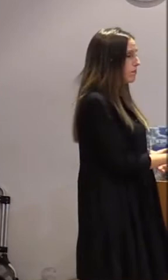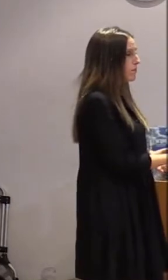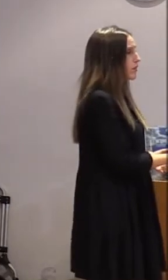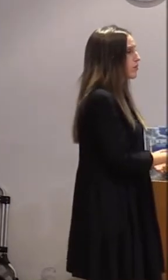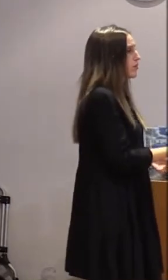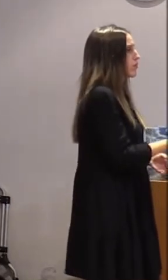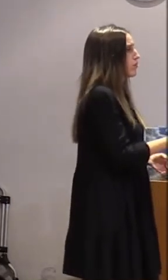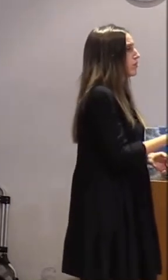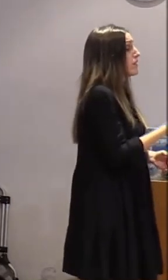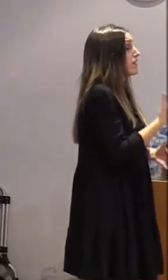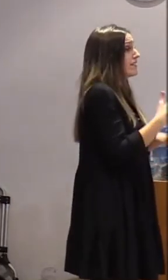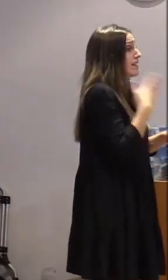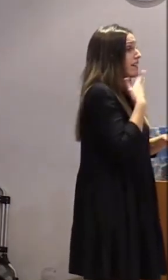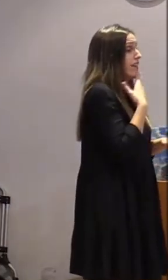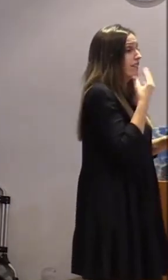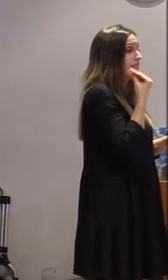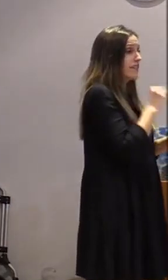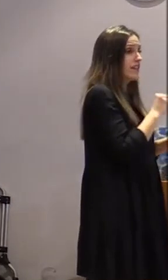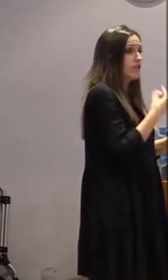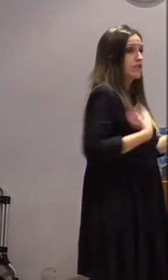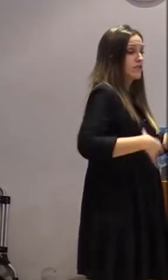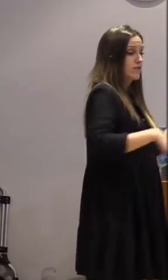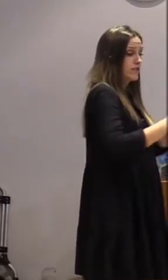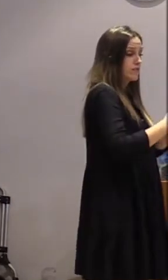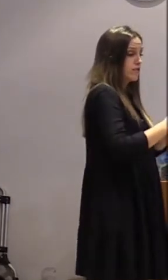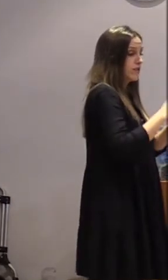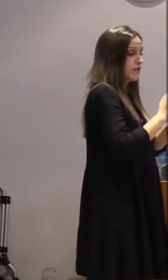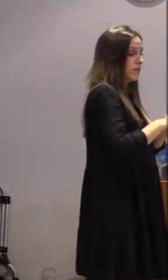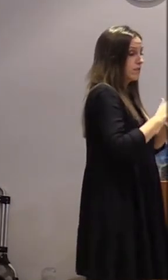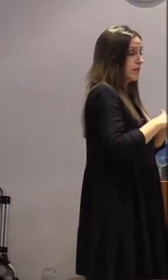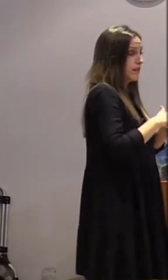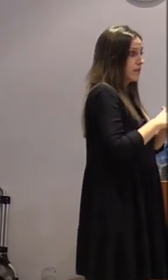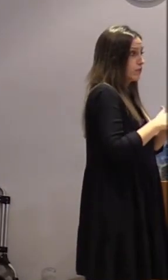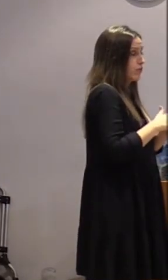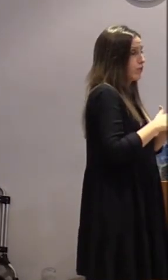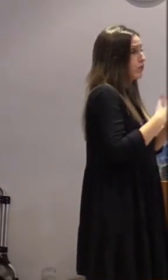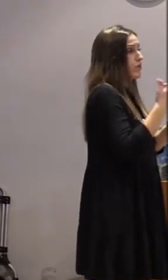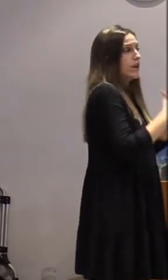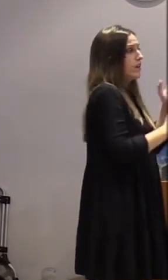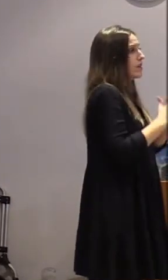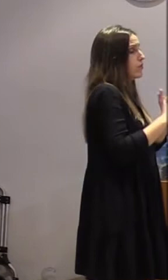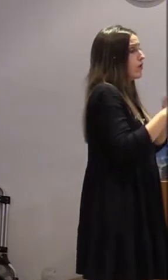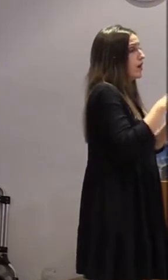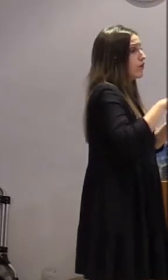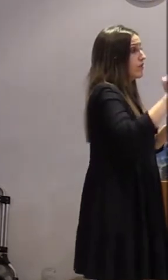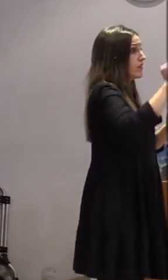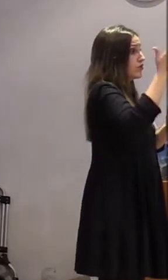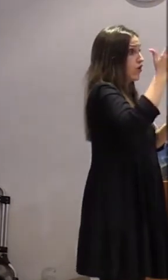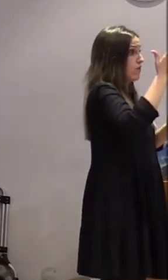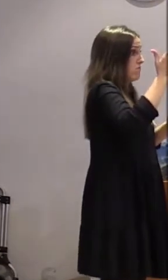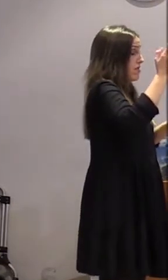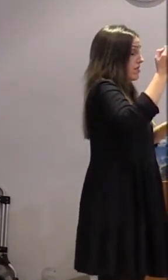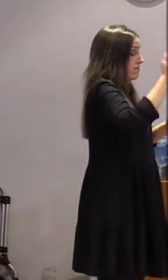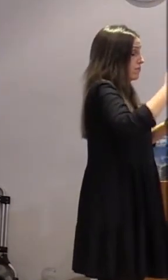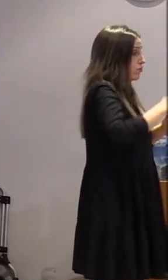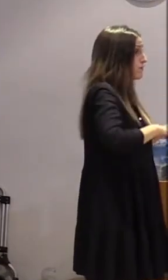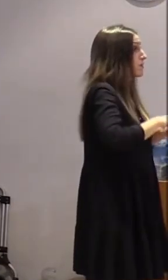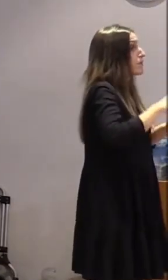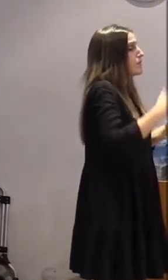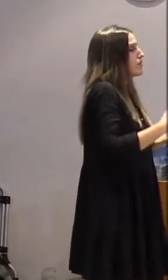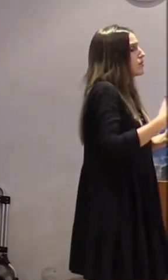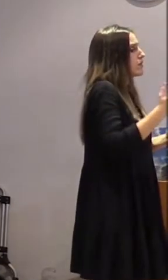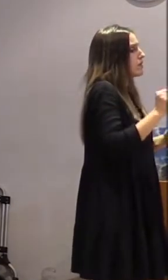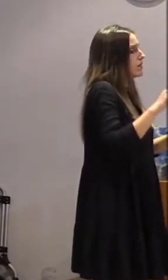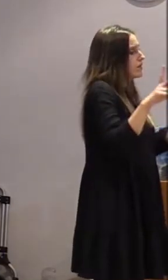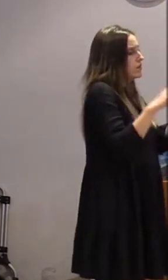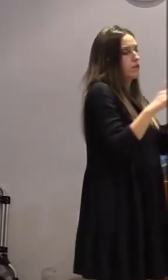también de la pequeña edad de hielo, que se corresponde con lo que se llama el mínimo de Maunder, una época en la que la actividad solar fue muy baja, y encontramos cuadros de